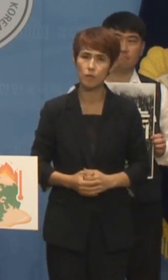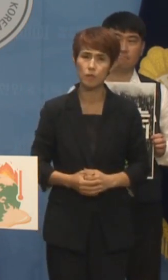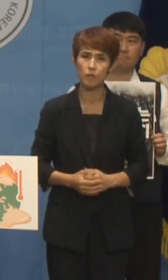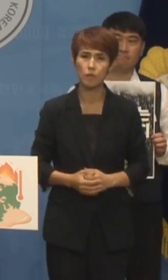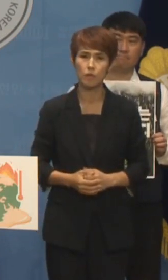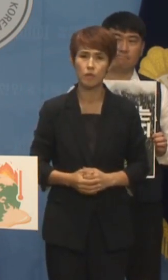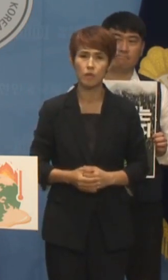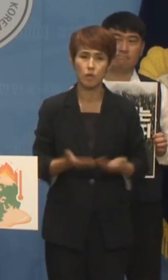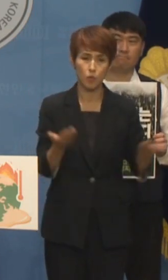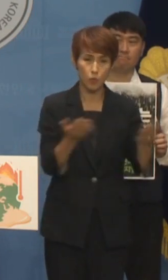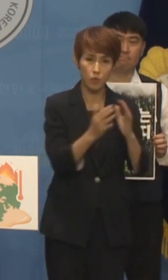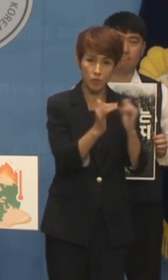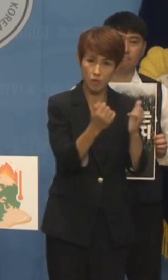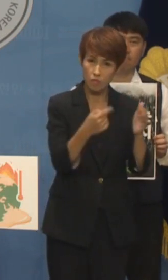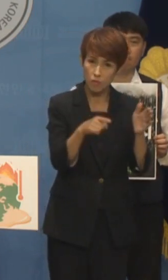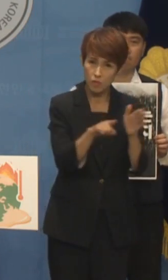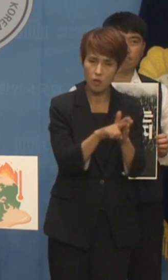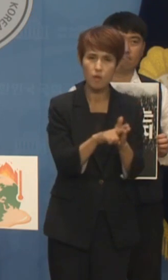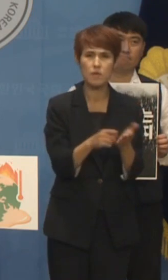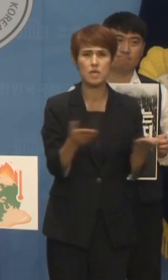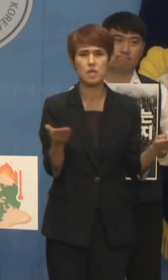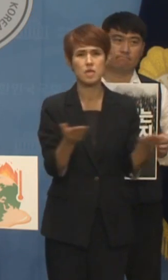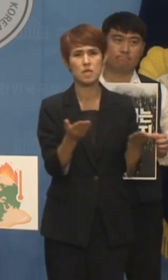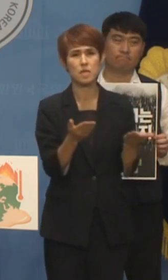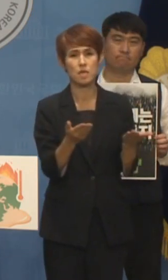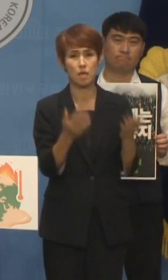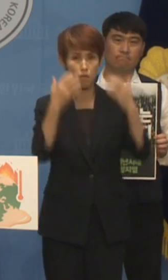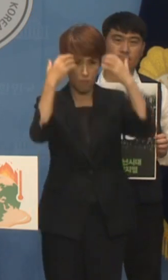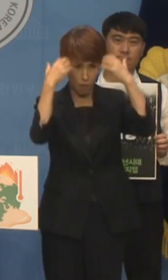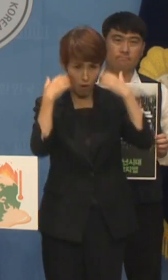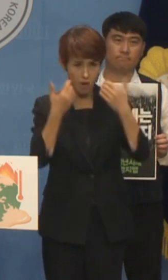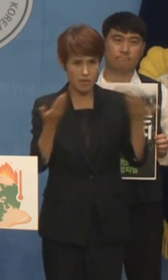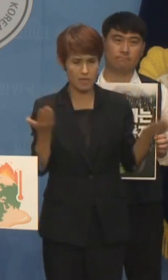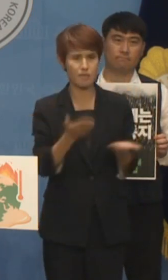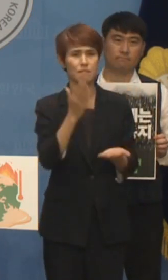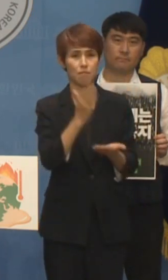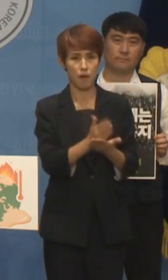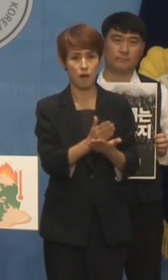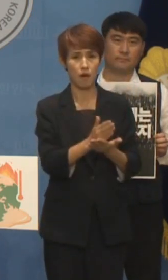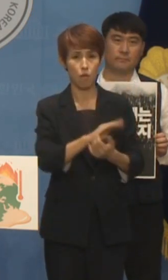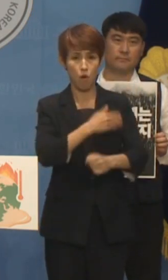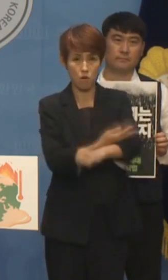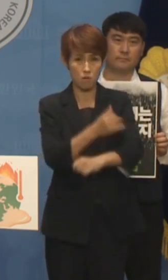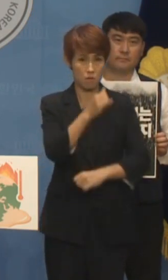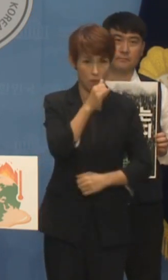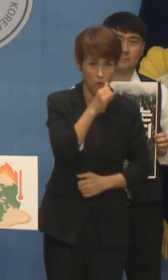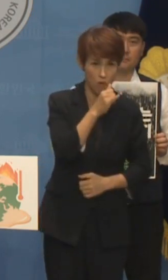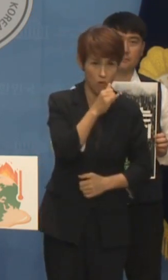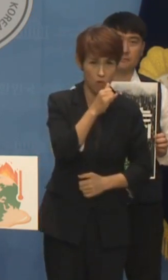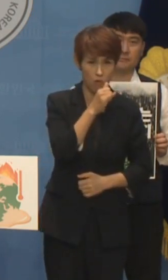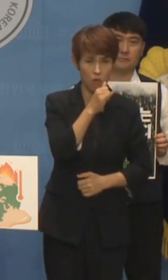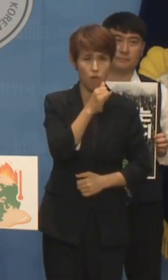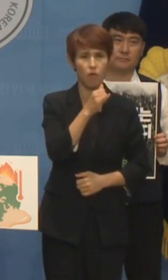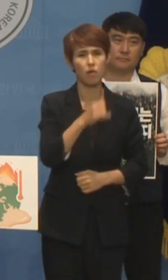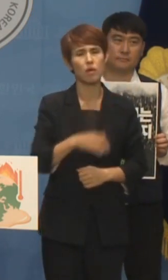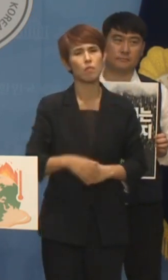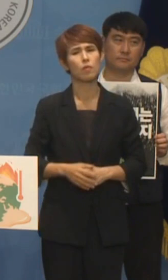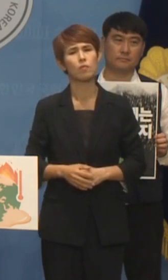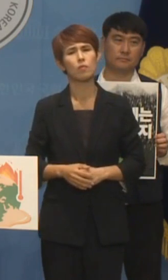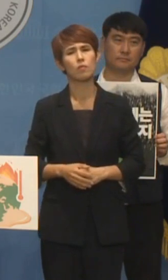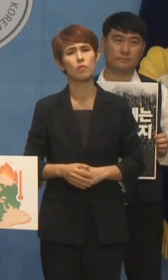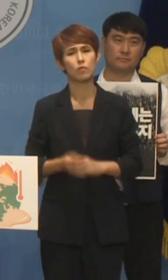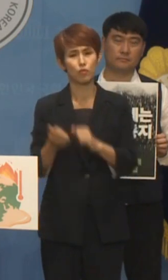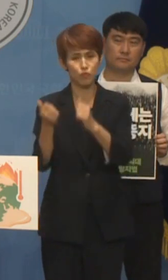만약 노동자들에게 작업 중지권을 사용할 수 있는 권리가 있었다면 죽는 순간까지도